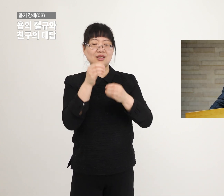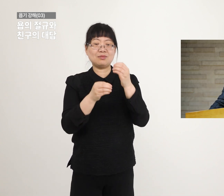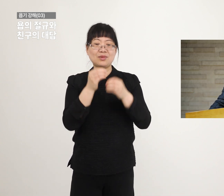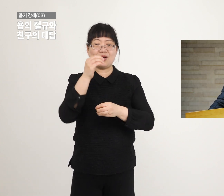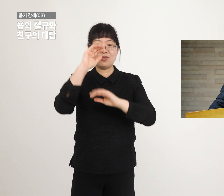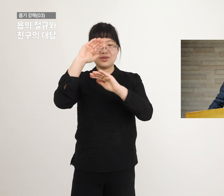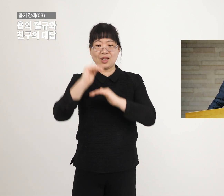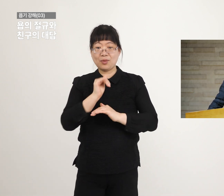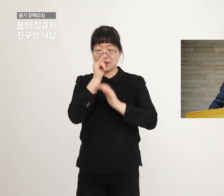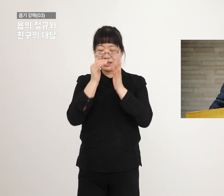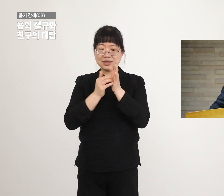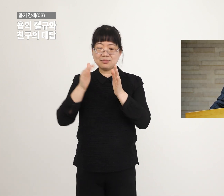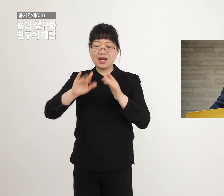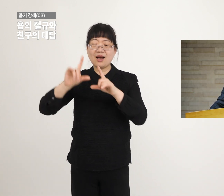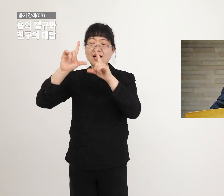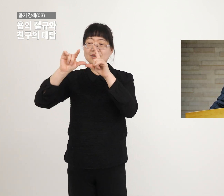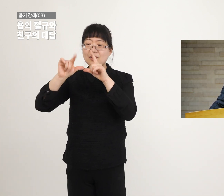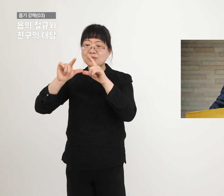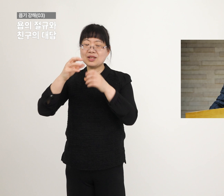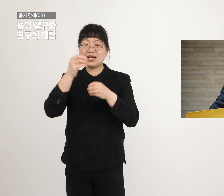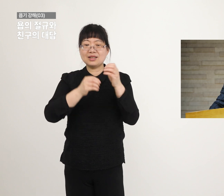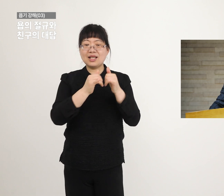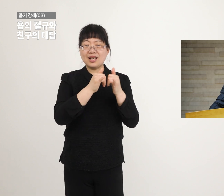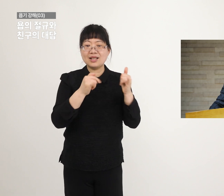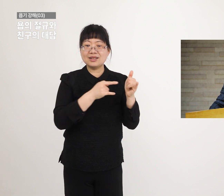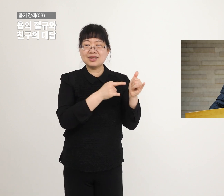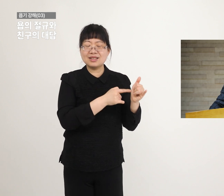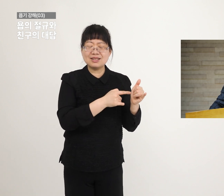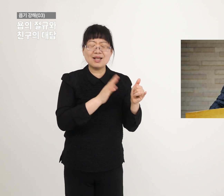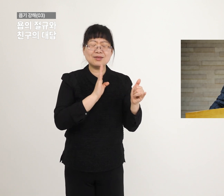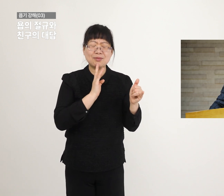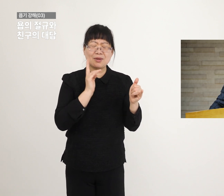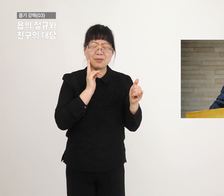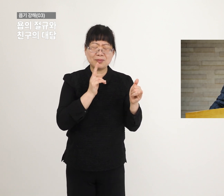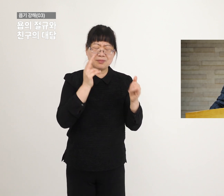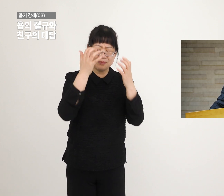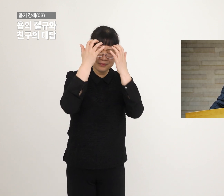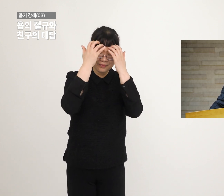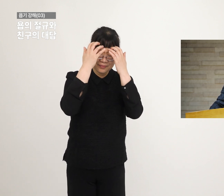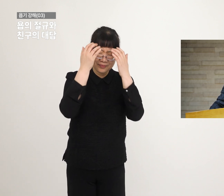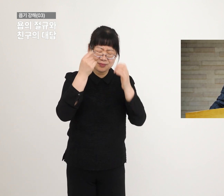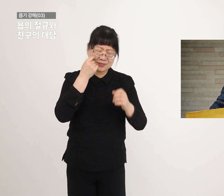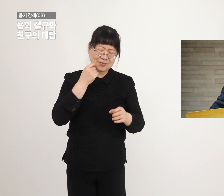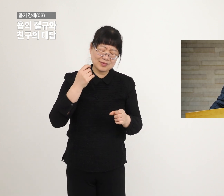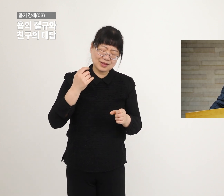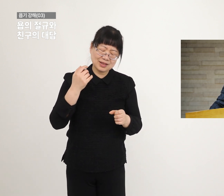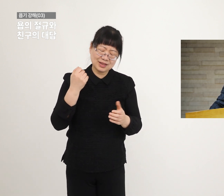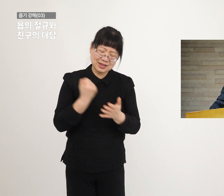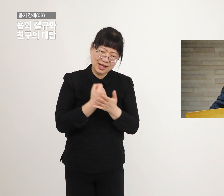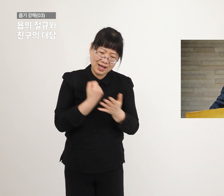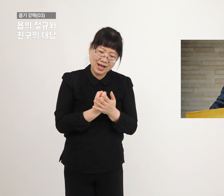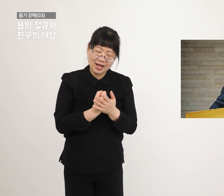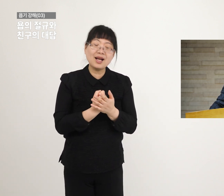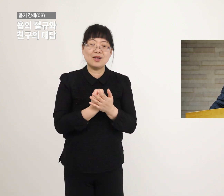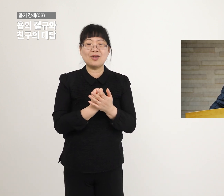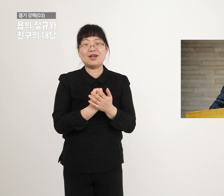그런데 대부분이 그 시인들의 비탄, 비애, 절규입니다.